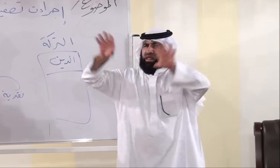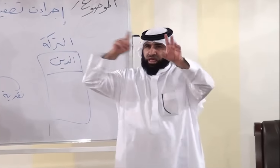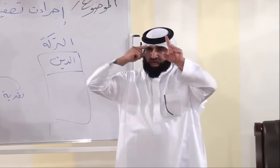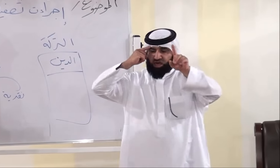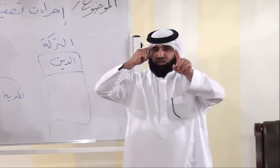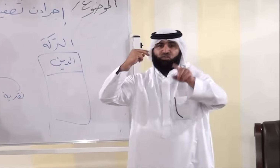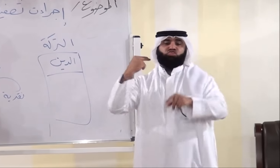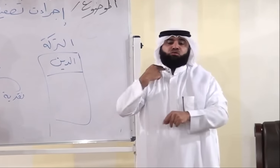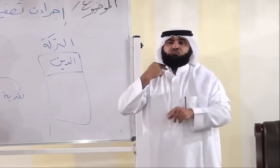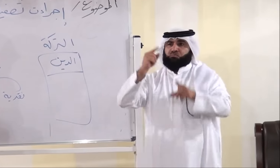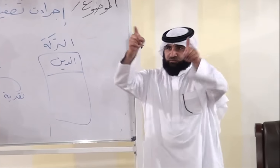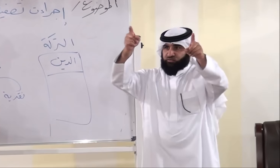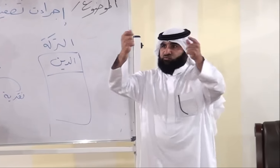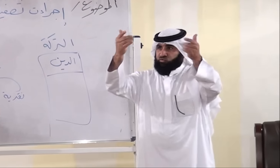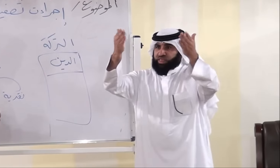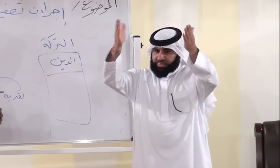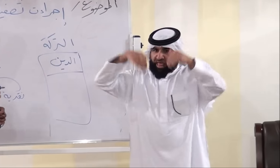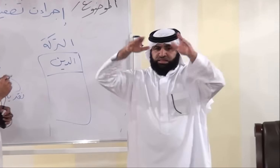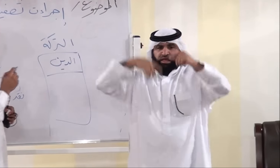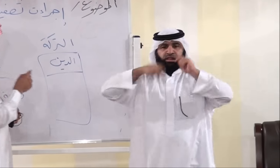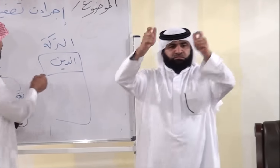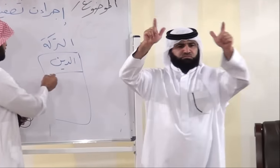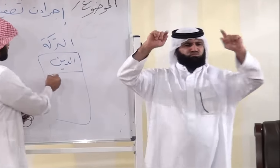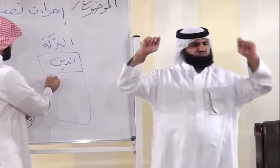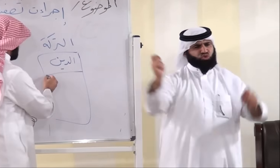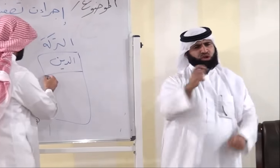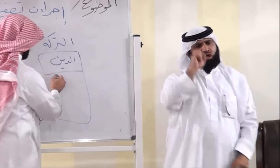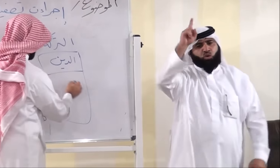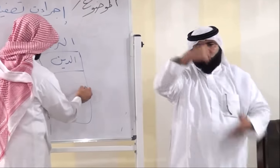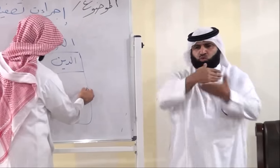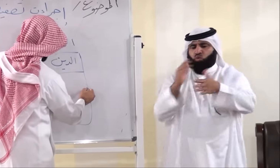إبراء ذمة المورث من هذا الدين.